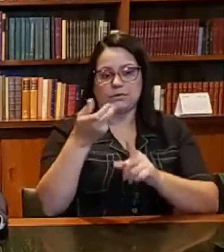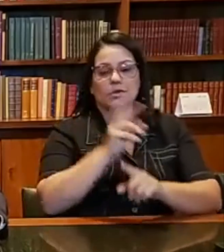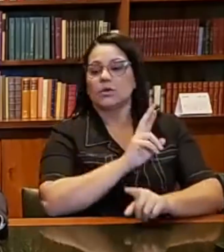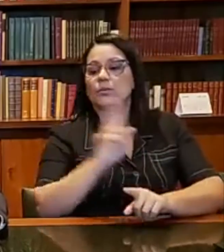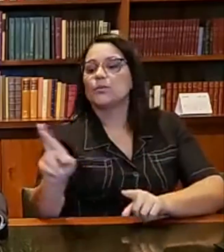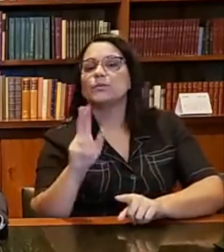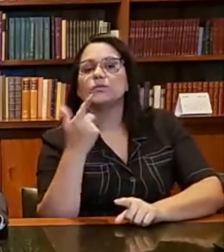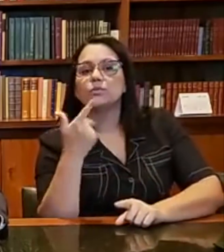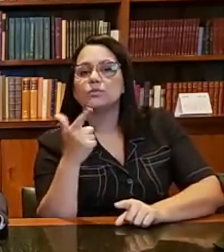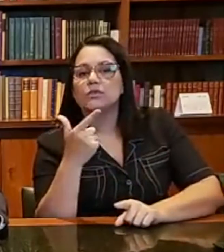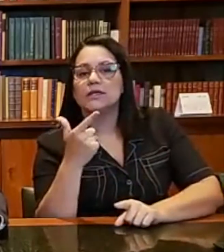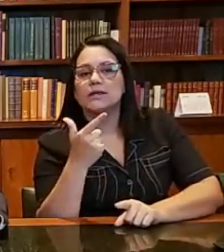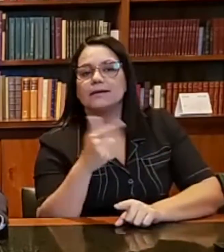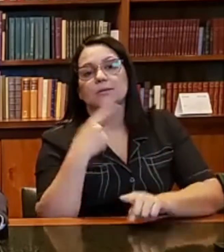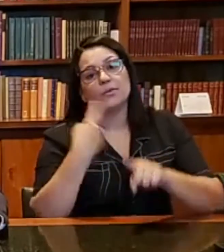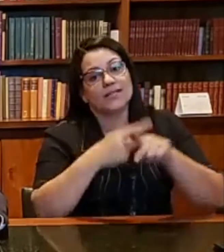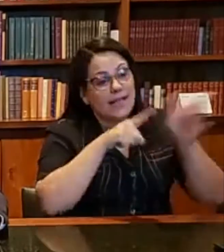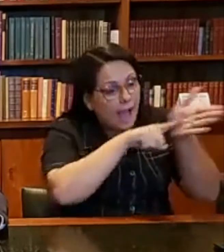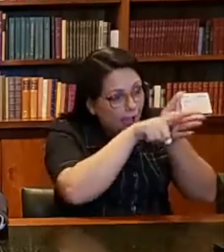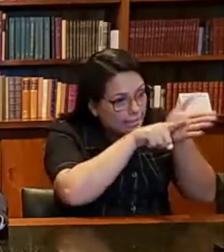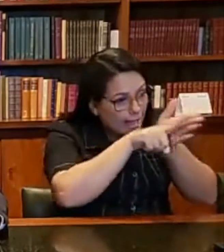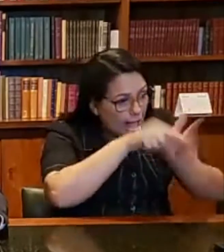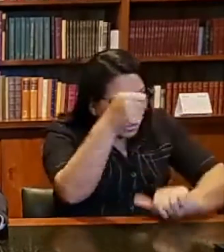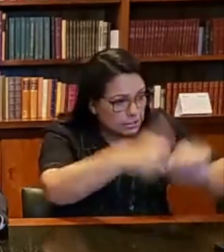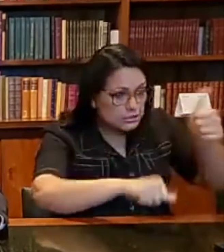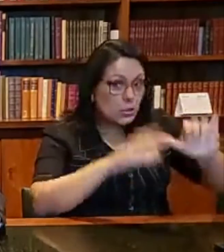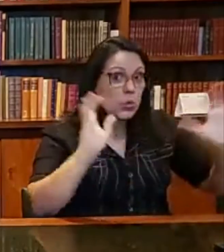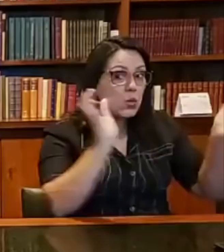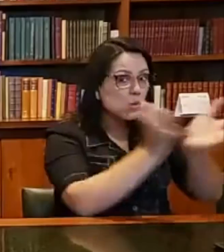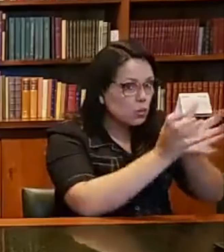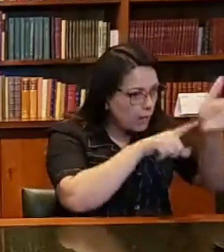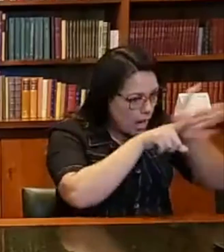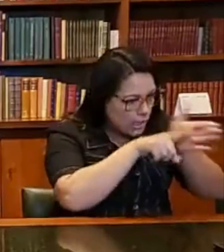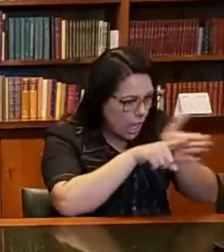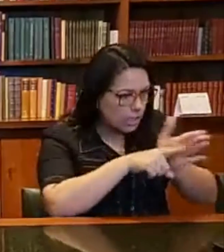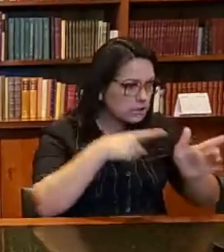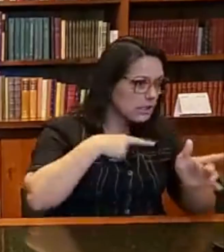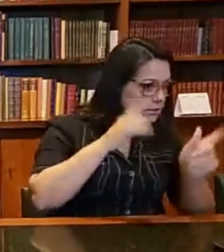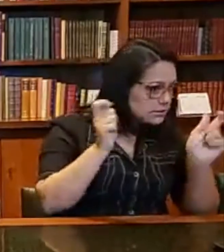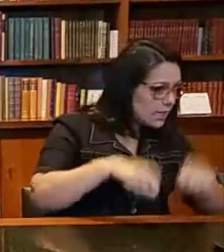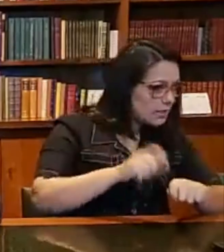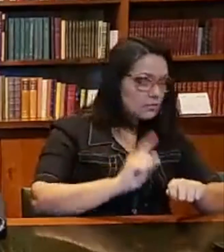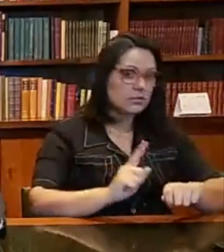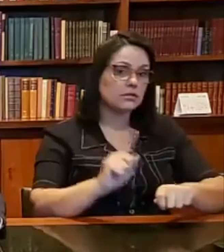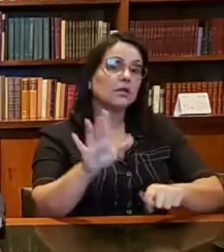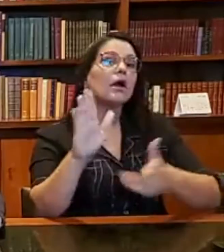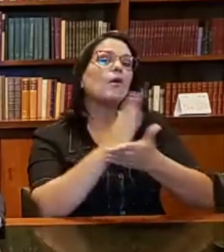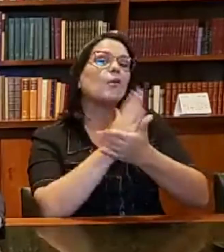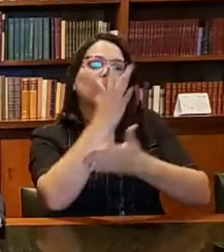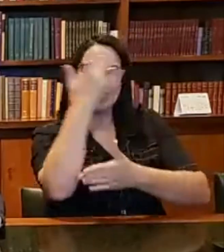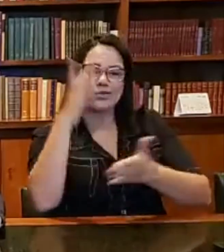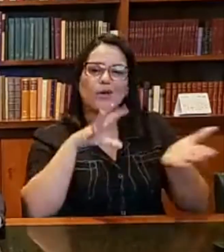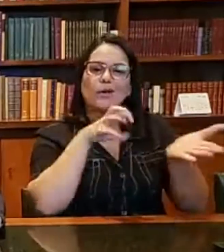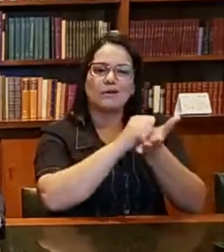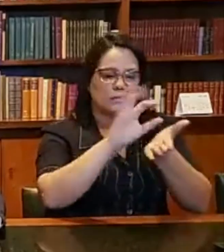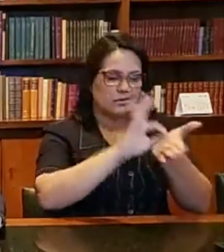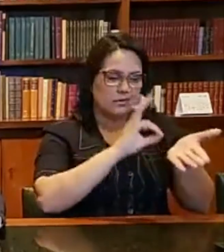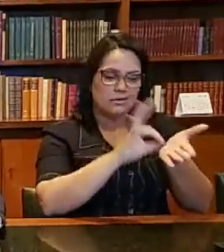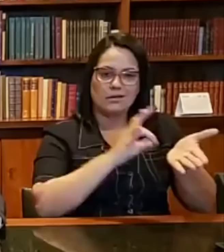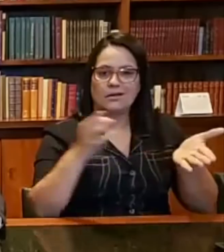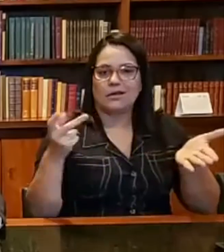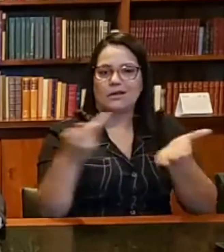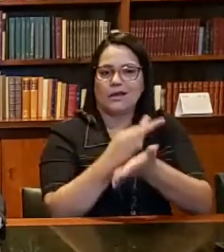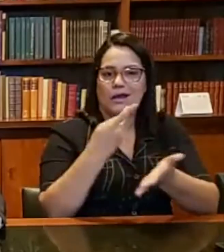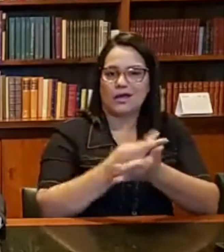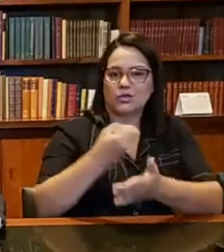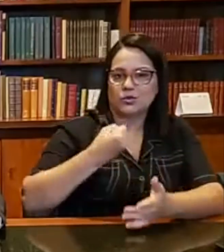resposta, porque está em análise pelo todo o grupo que está fazendo. Tem gente que preencheu de forma errada, erro de CPF teve